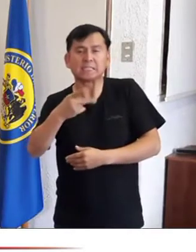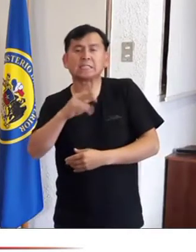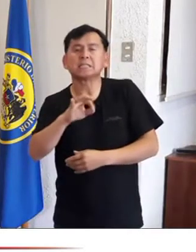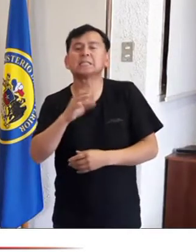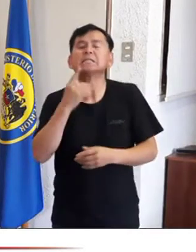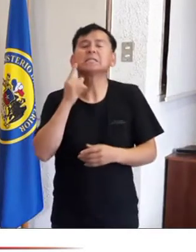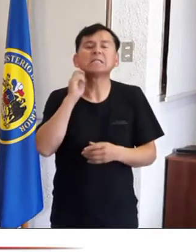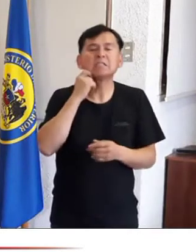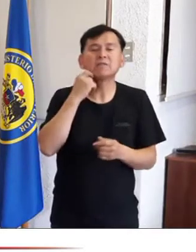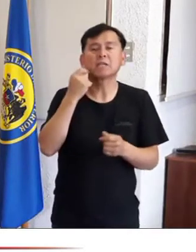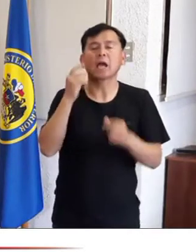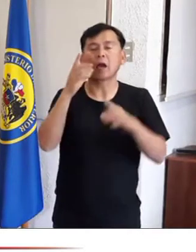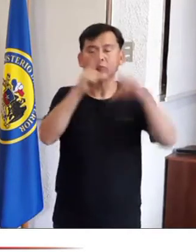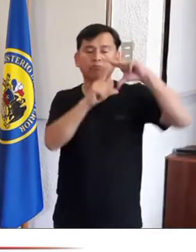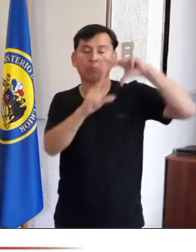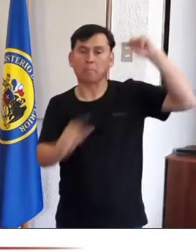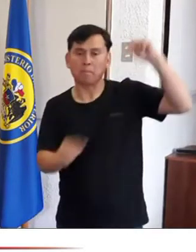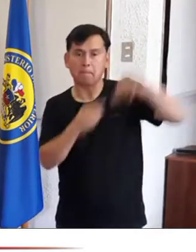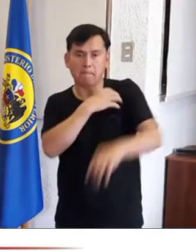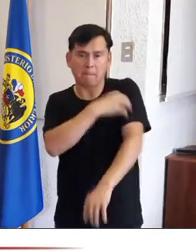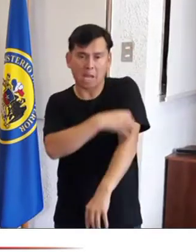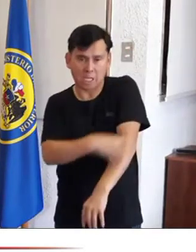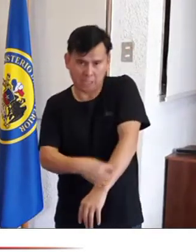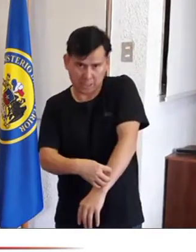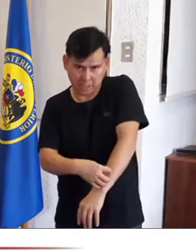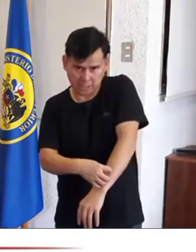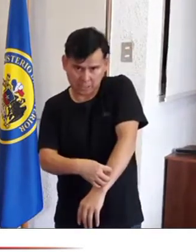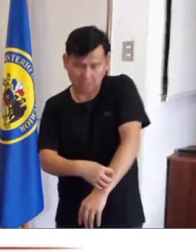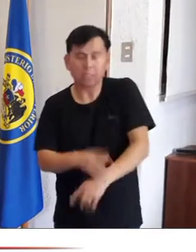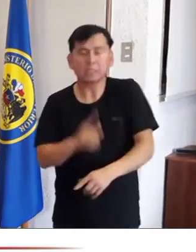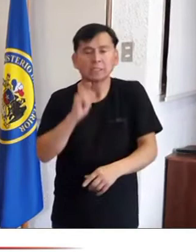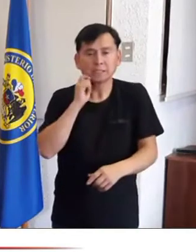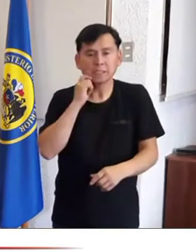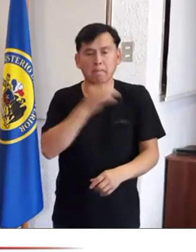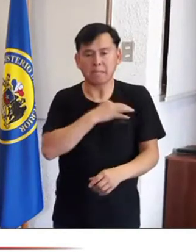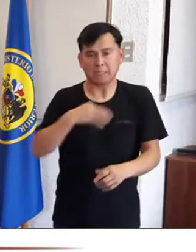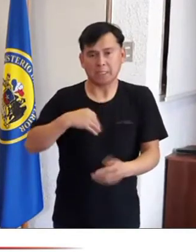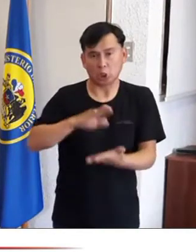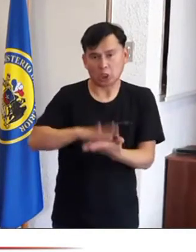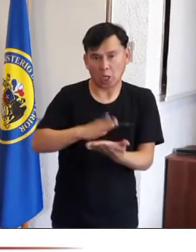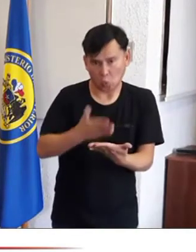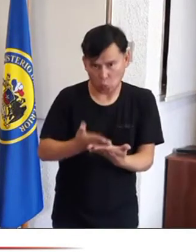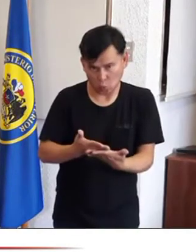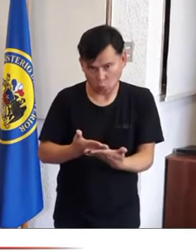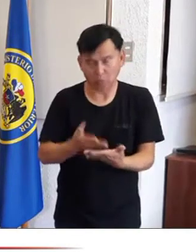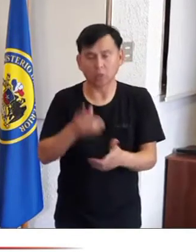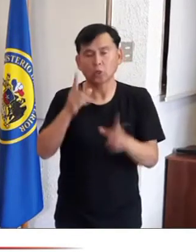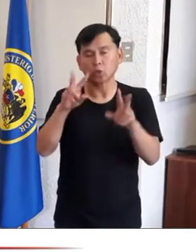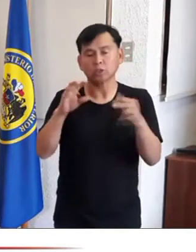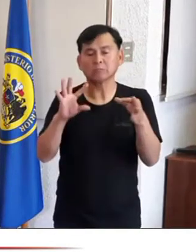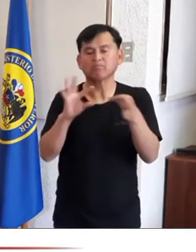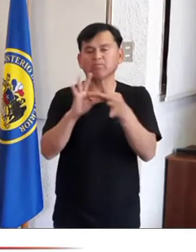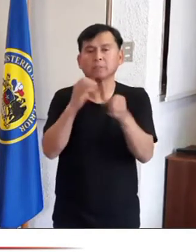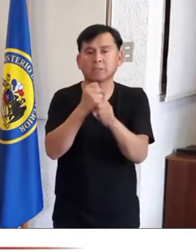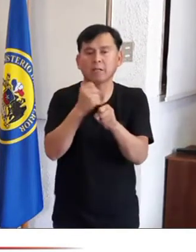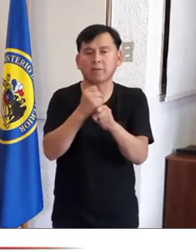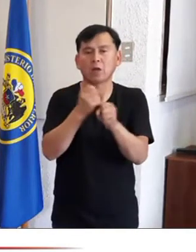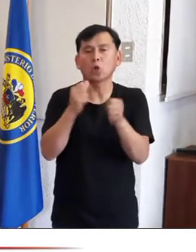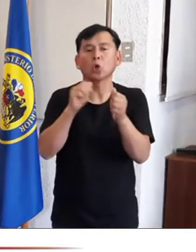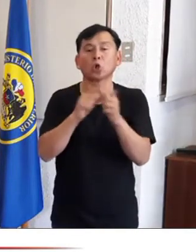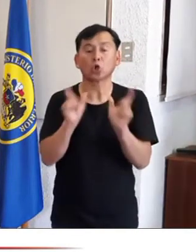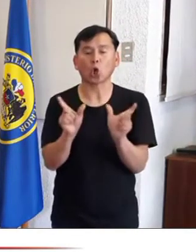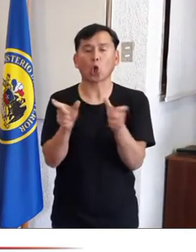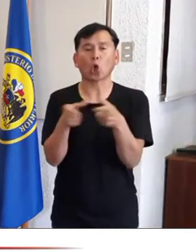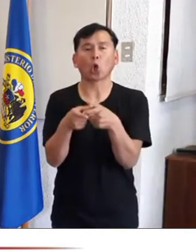estrategia país que se ha implementado desde el Ministerio de Salud en el trabajo conjunto que realizan con el